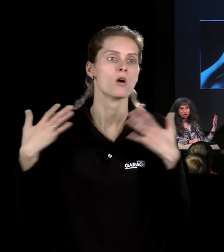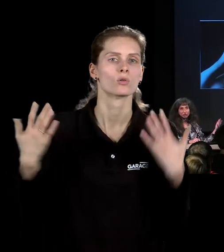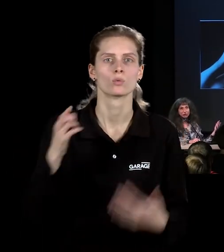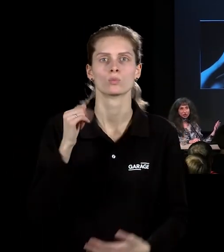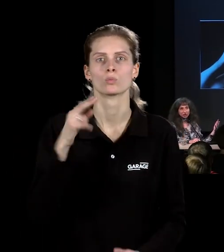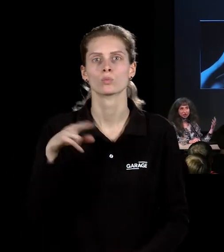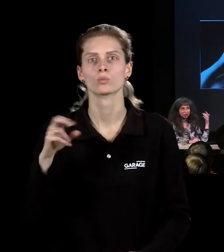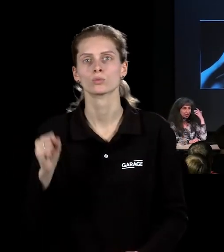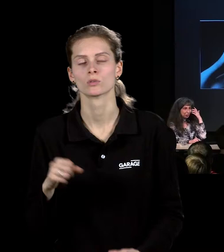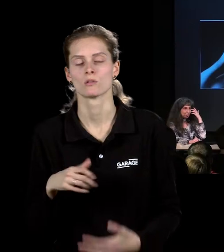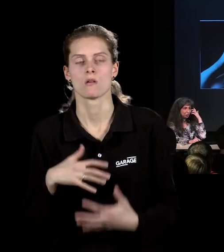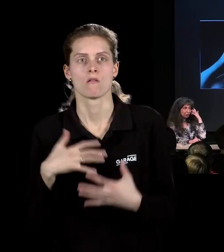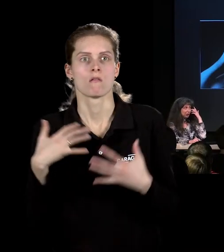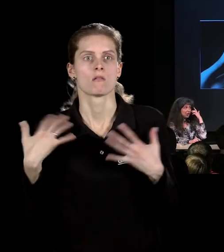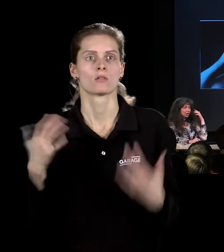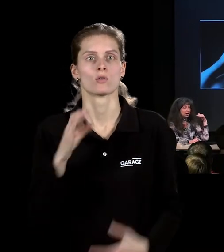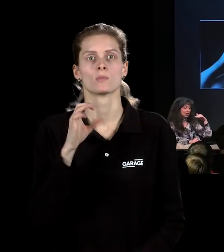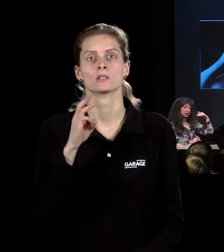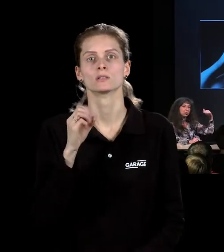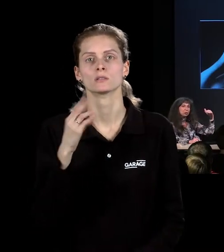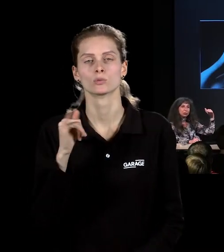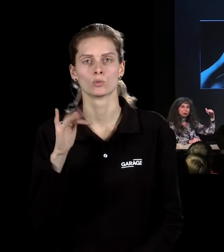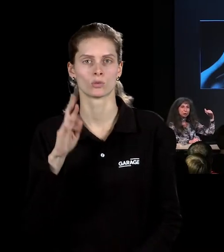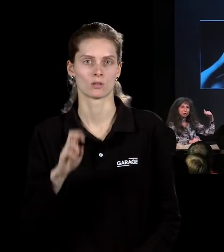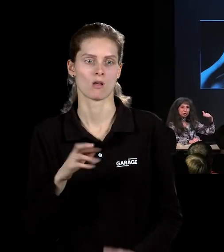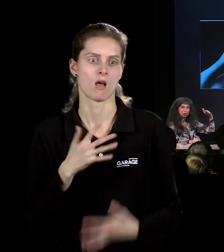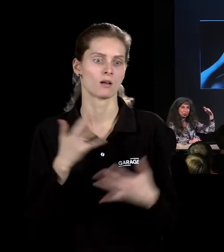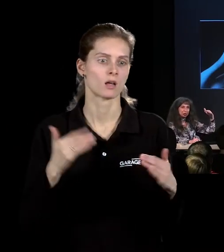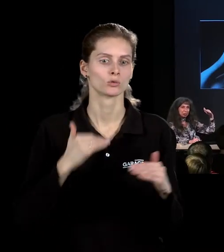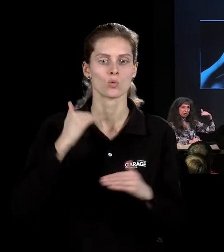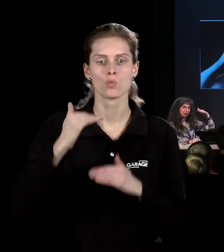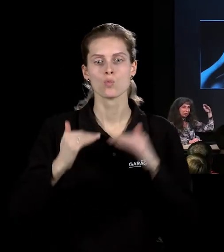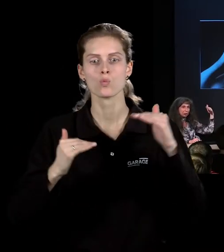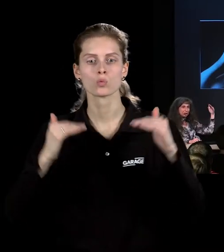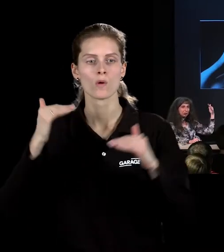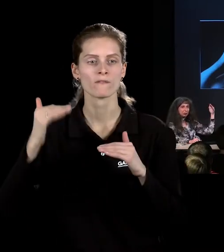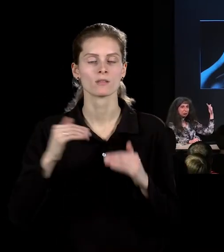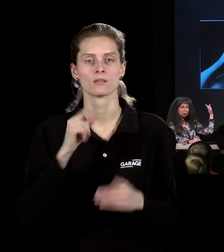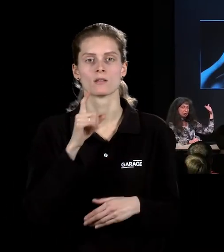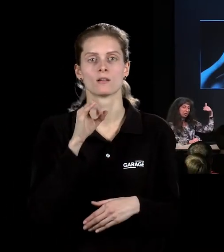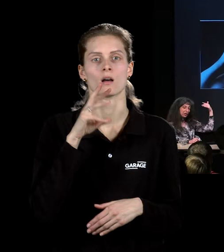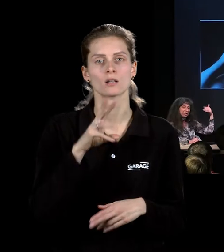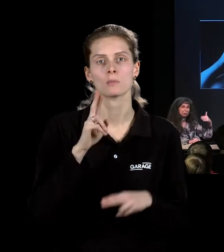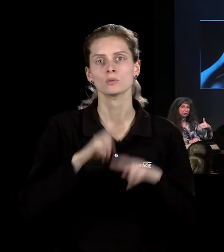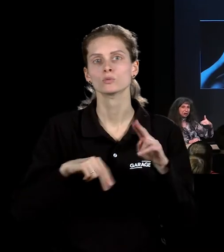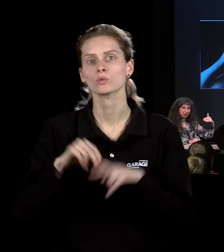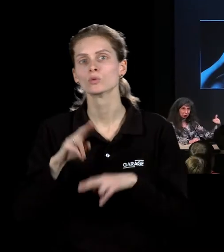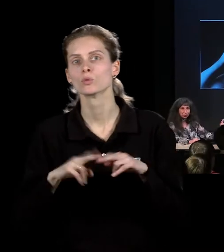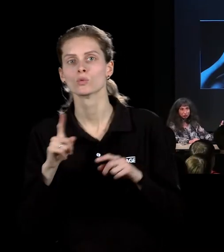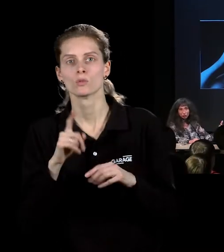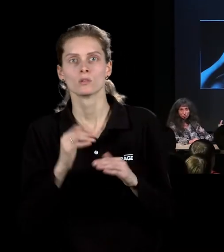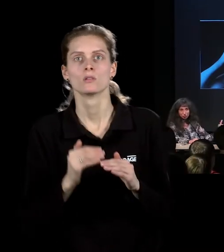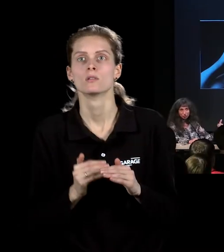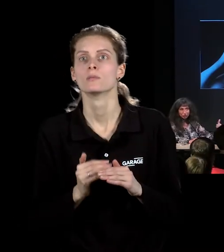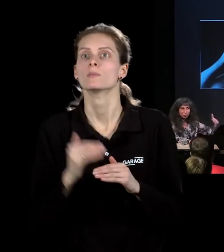статуй, сверхчеловеческих статуй, статуи, которые на разных уровнях строятся, что есть, можно там, вот, храм строится так, что ты можешь подняться и посмотреть